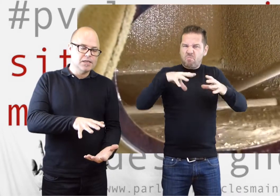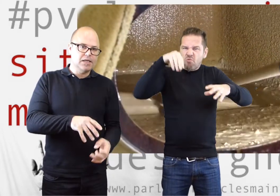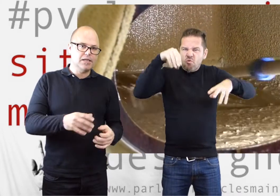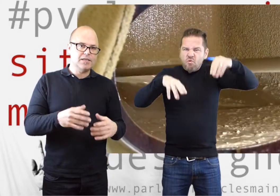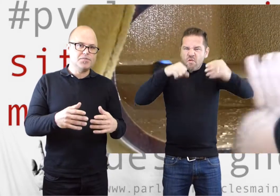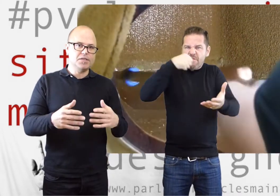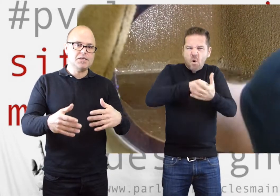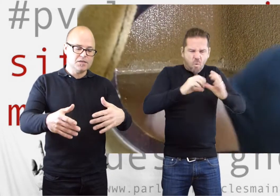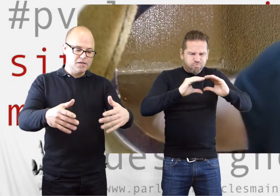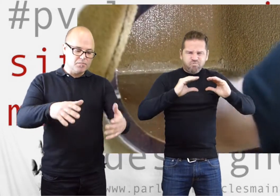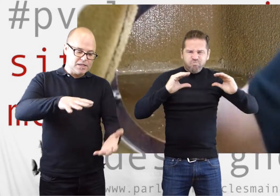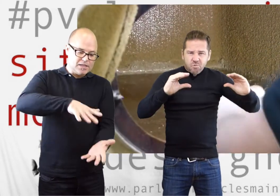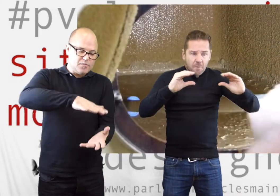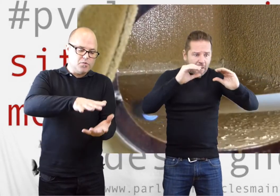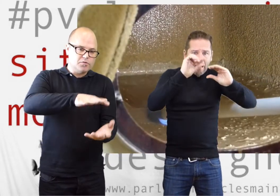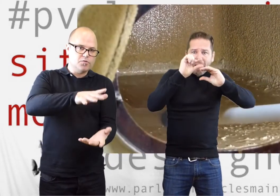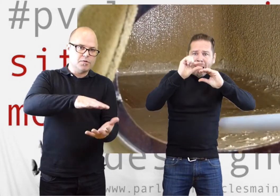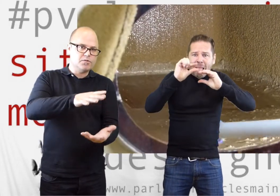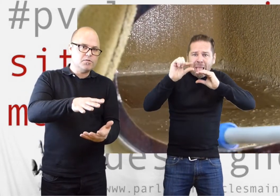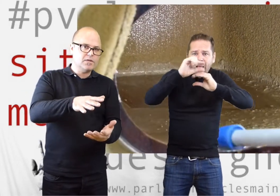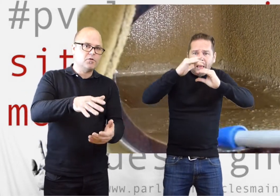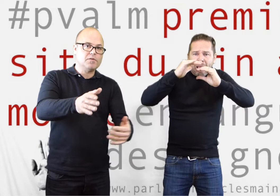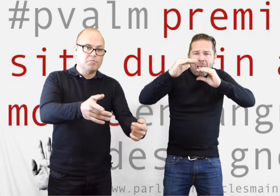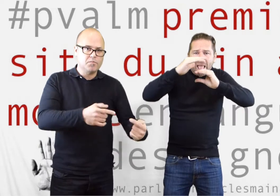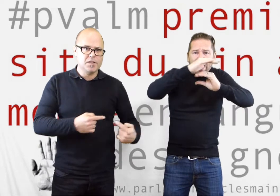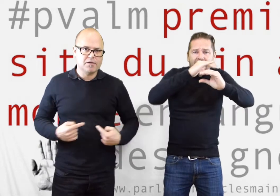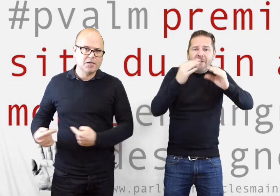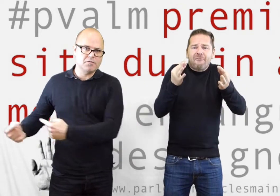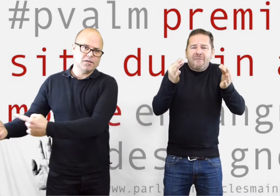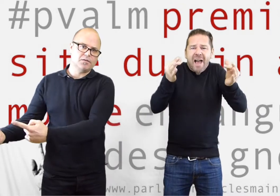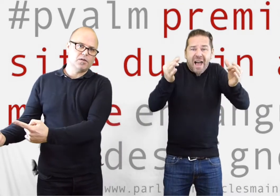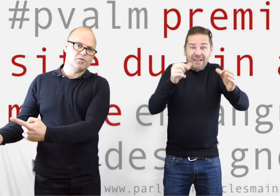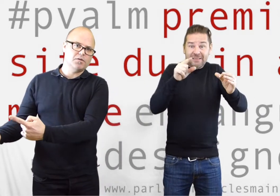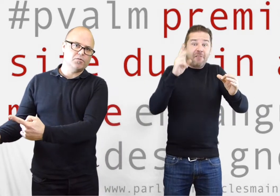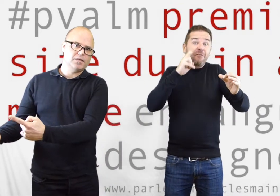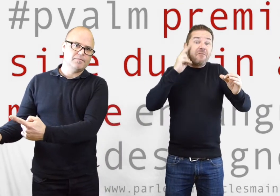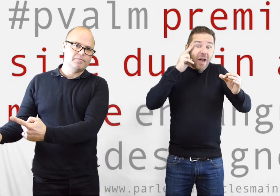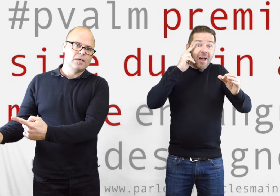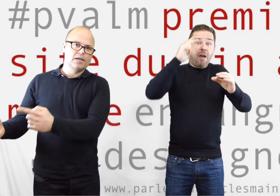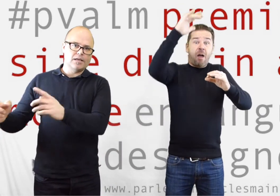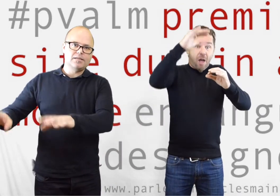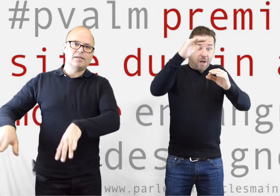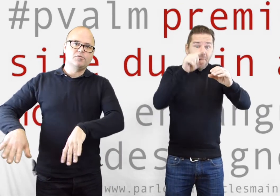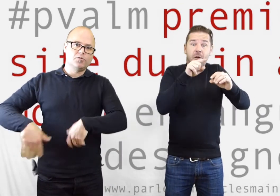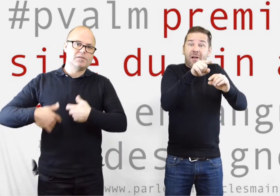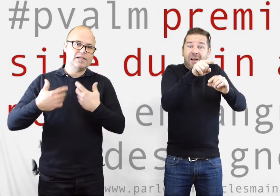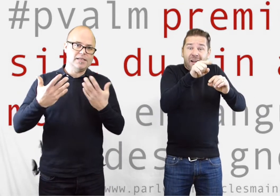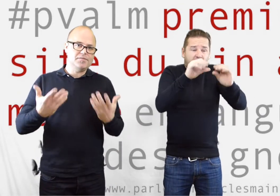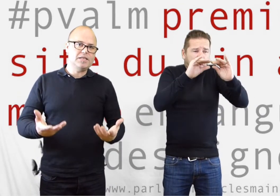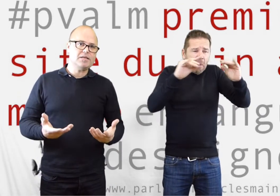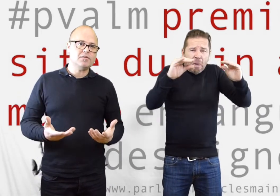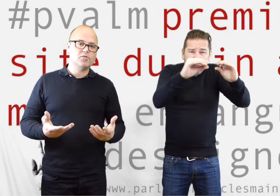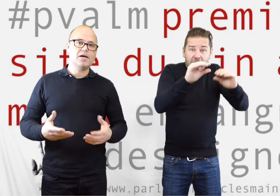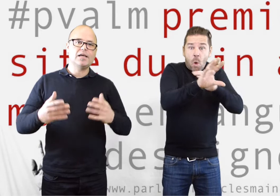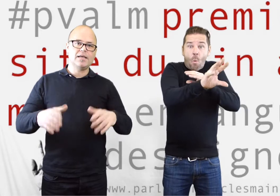fond, et de la lie fine, mais qui est un peu en suspension et qu'on va pomper avec le vin dans la cuve à côté. Et c'est sur ces